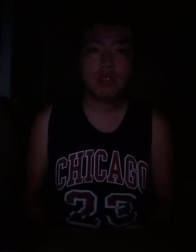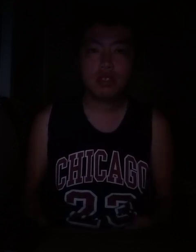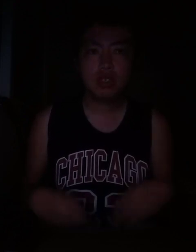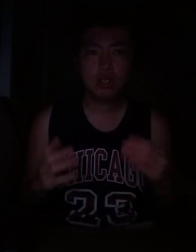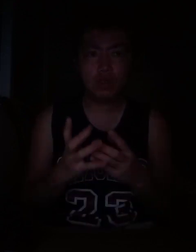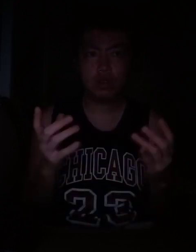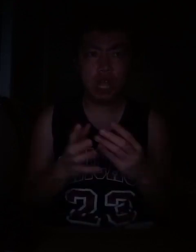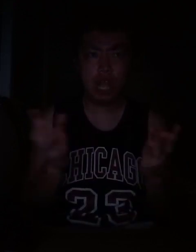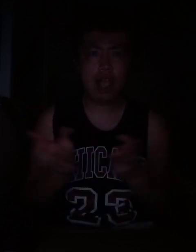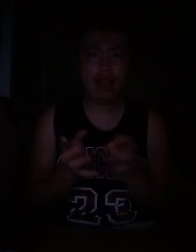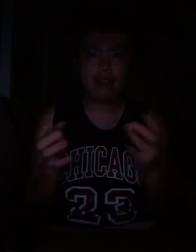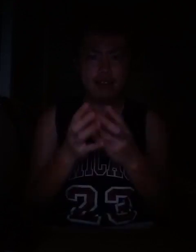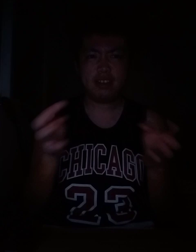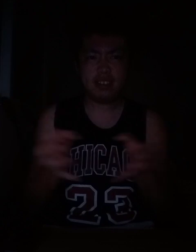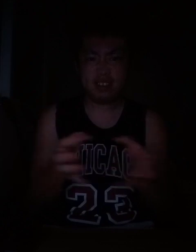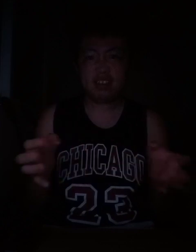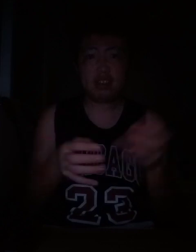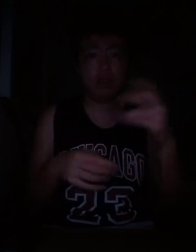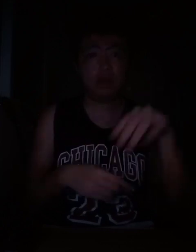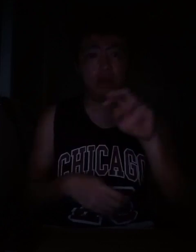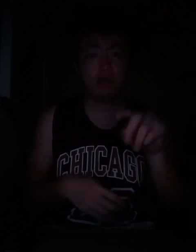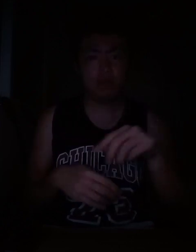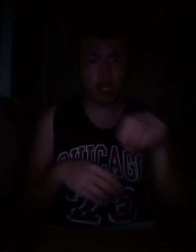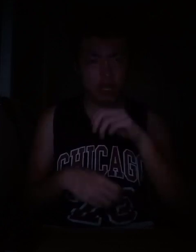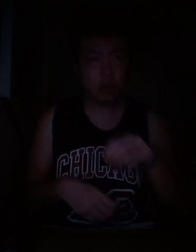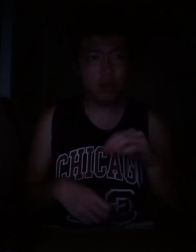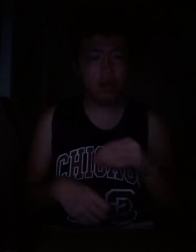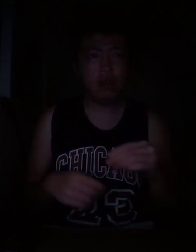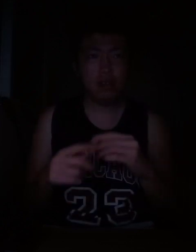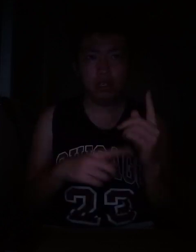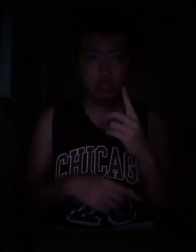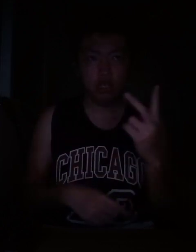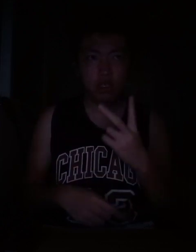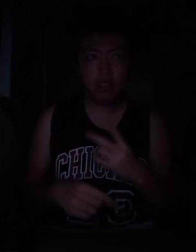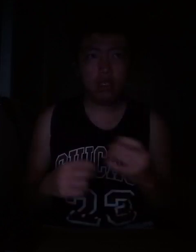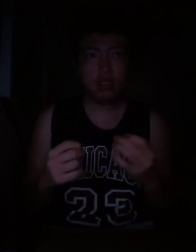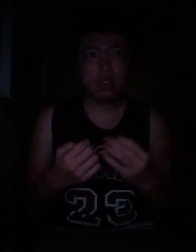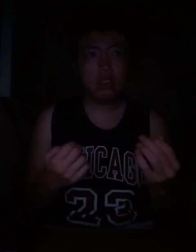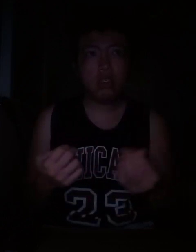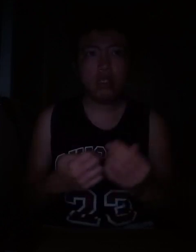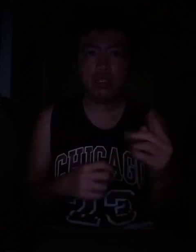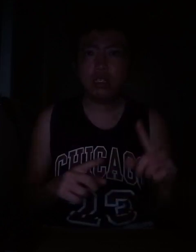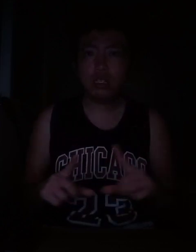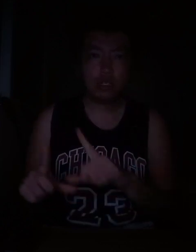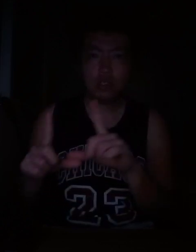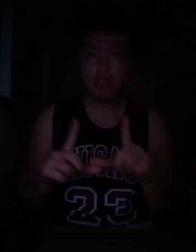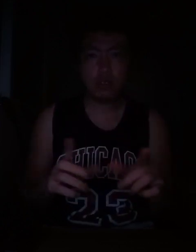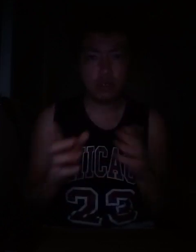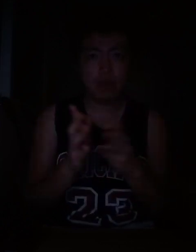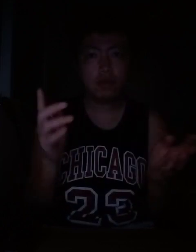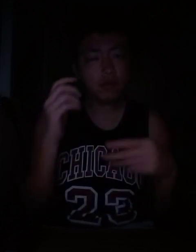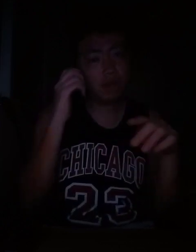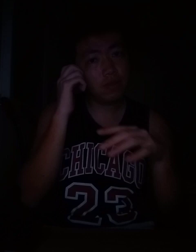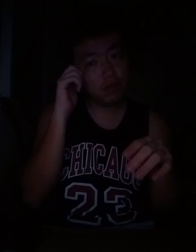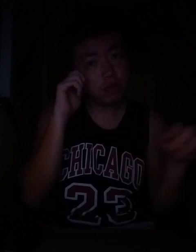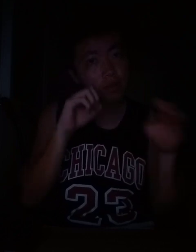요즘 가구나 전자제품 사기 전에 리뷰를 먼저 확인하게 되죠. 이제는 단순히 제품의 기능을 알려주는